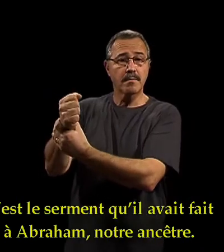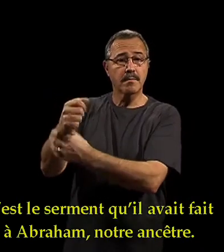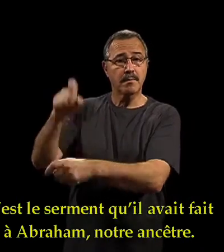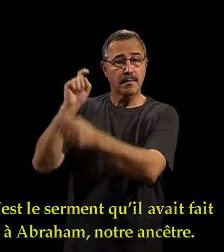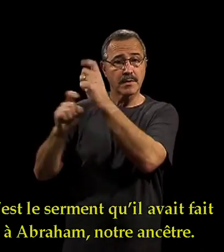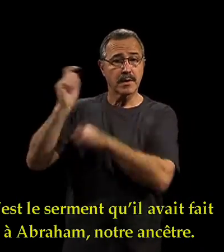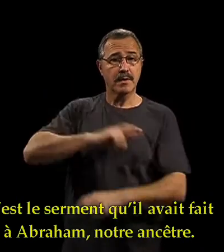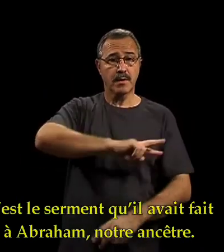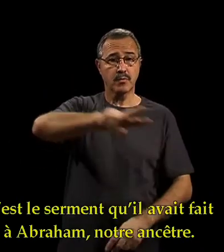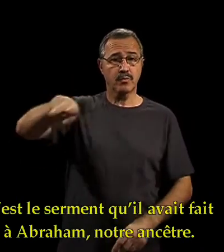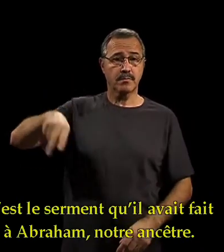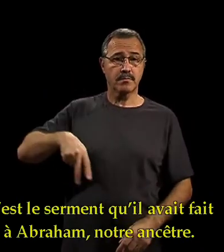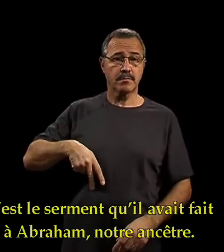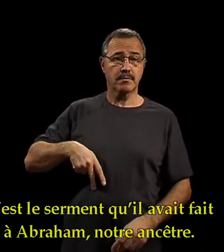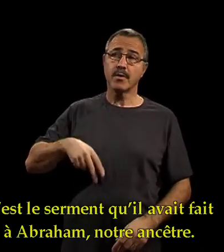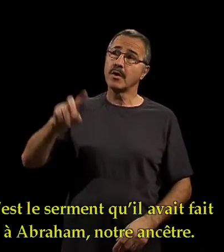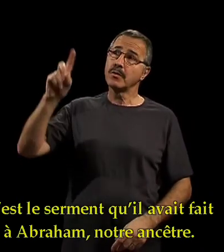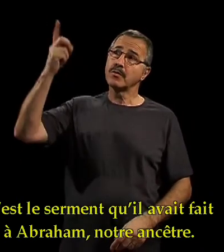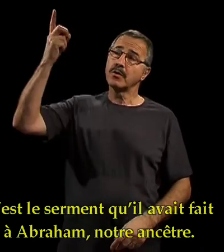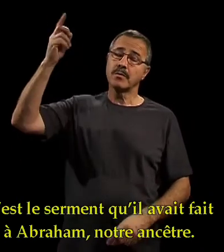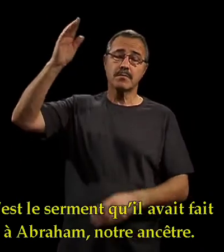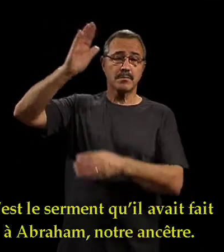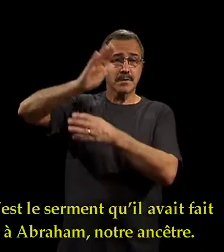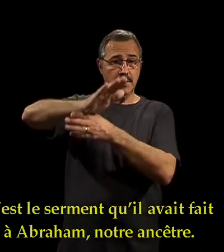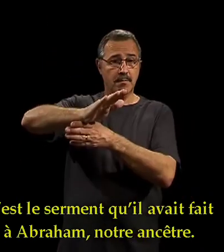C'est le serment qu'il avait fait à Abraham, notre ancêtre.